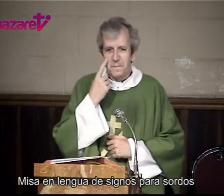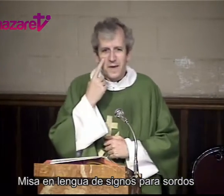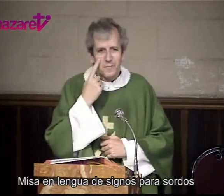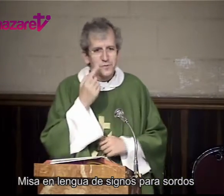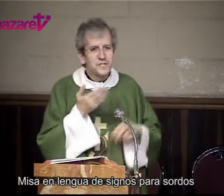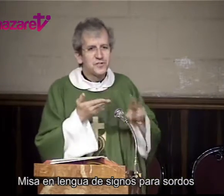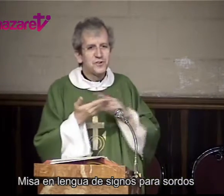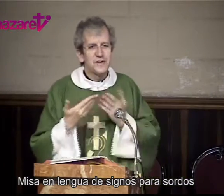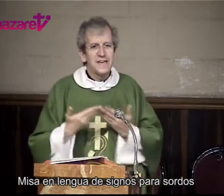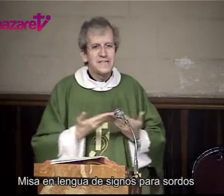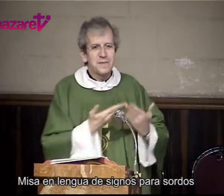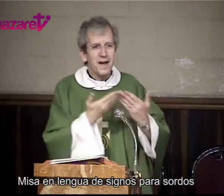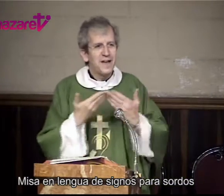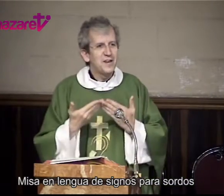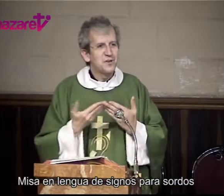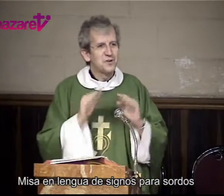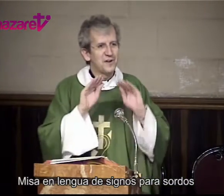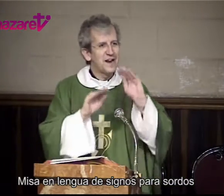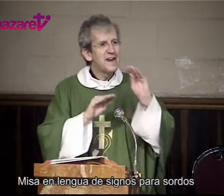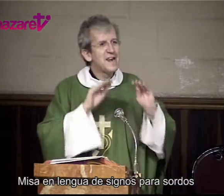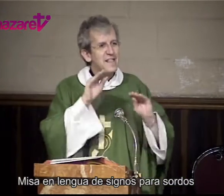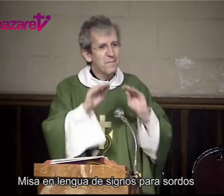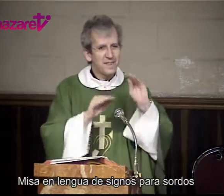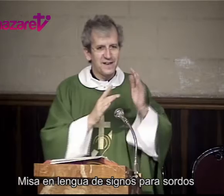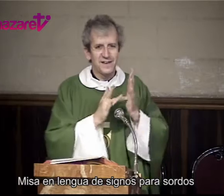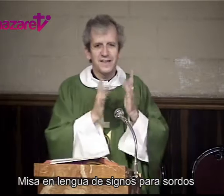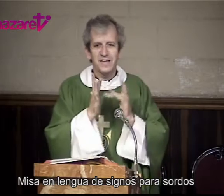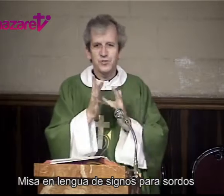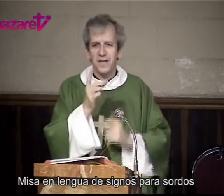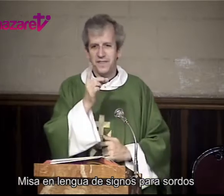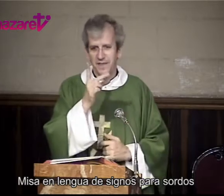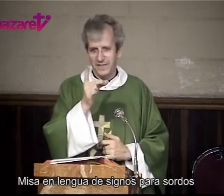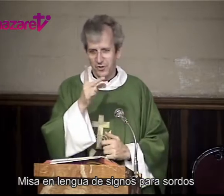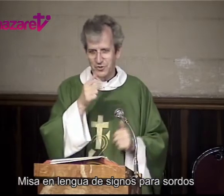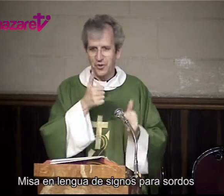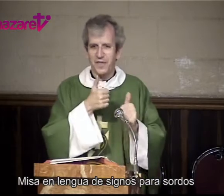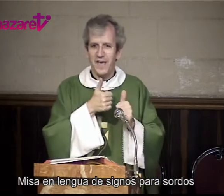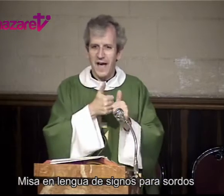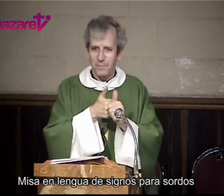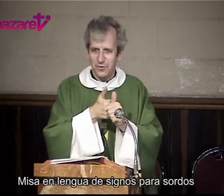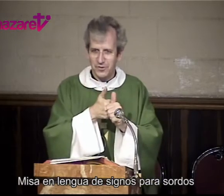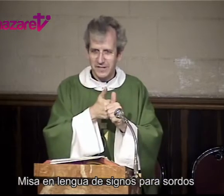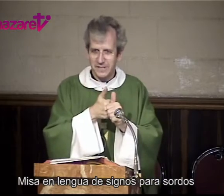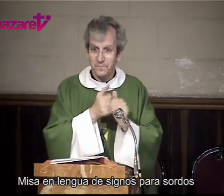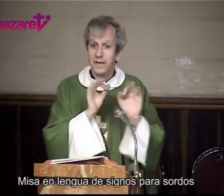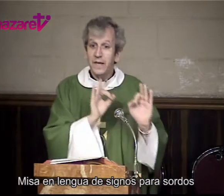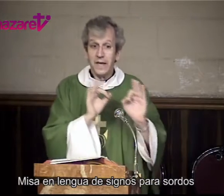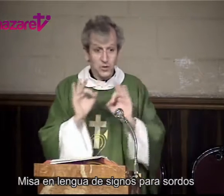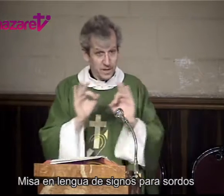Hemos visto este Evangelio, la llamada que Jesús hace de los 12 apóstoles. Y nos ha